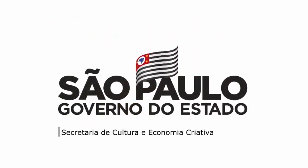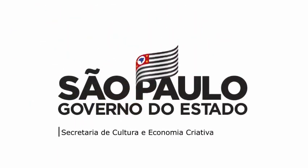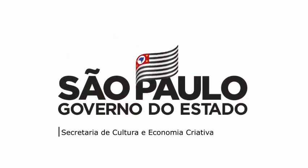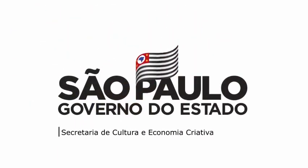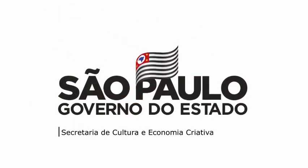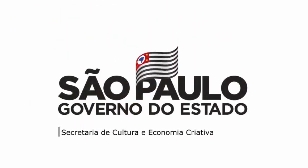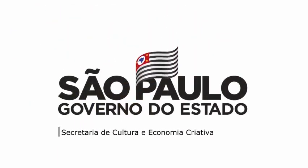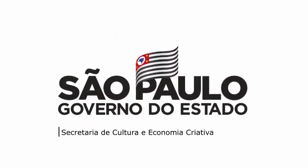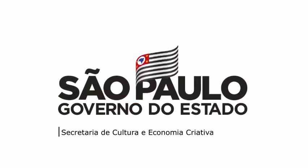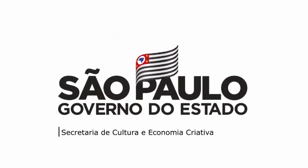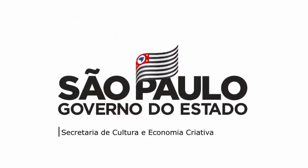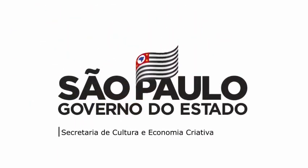Tchau!